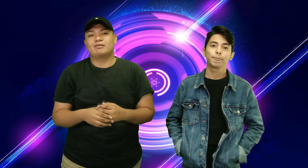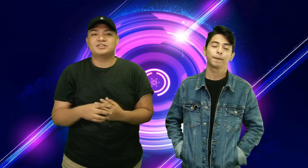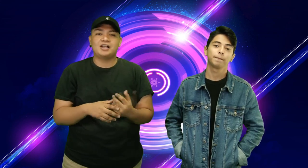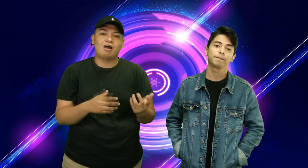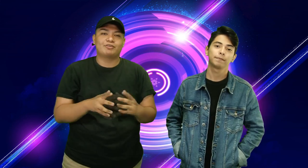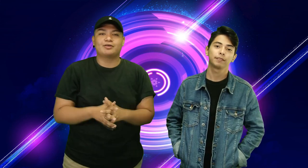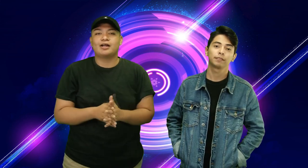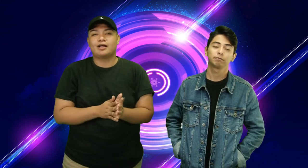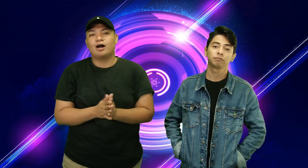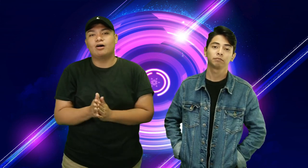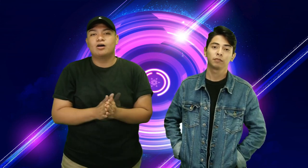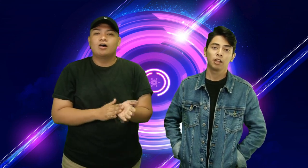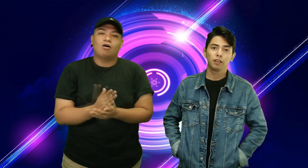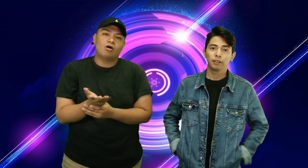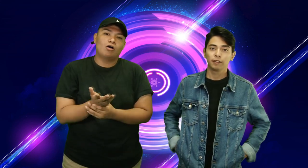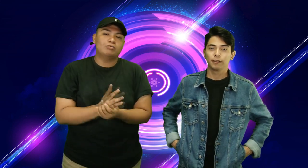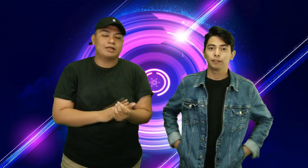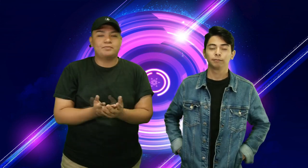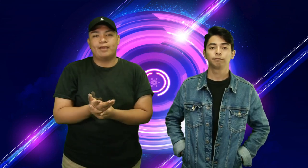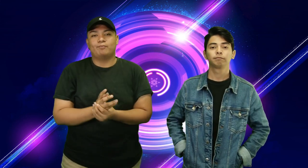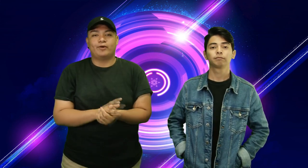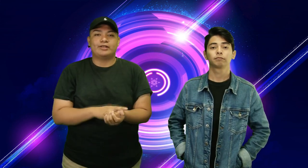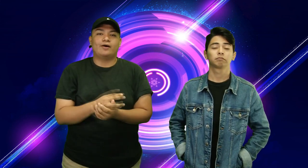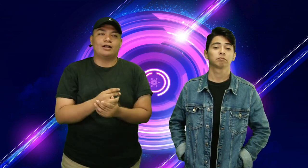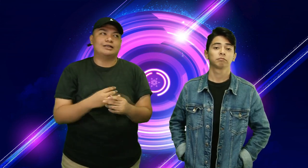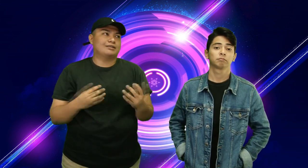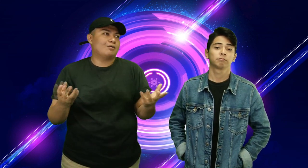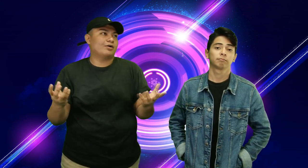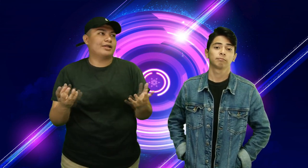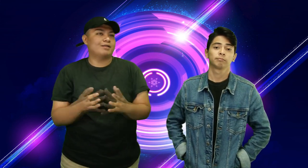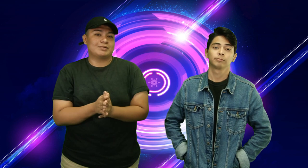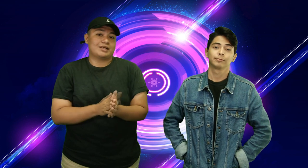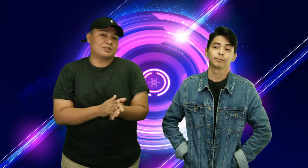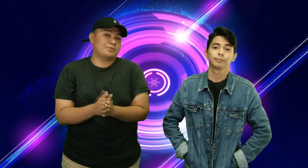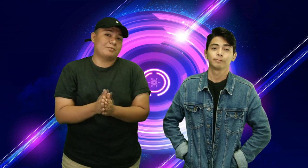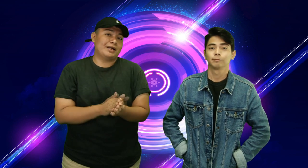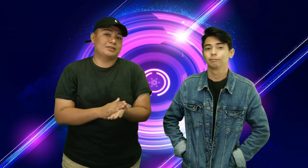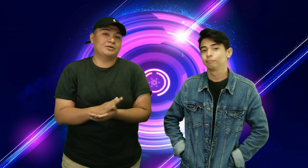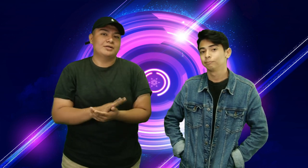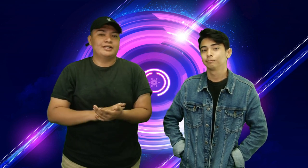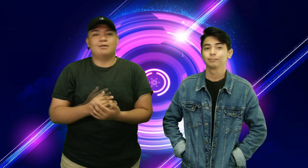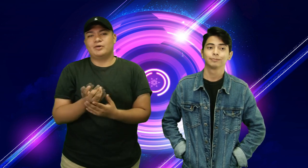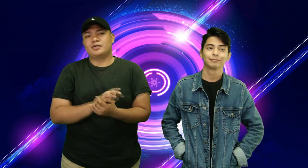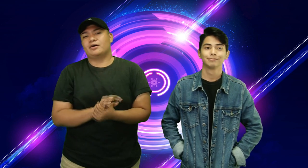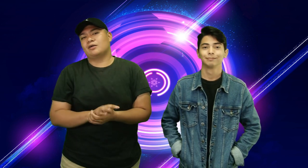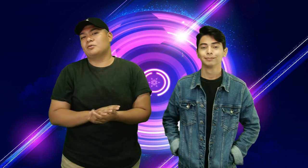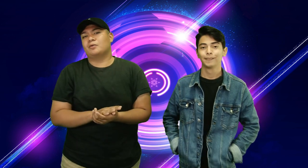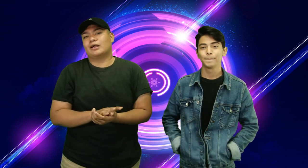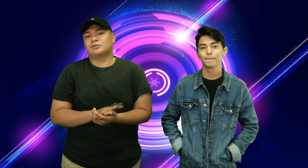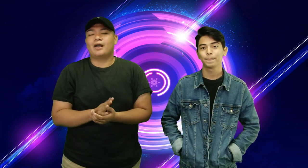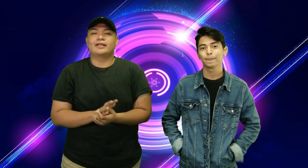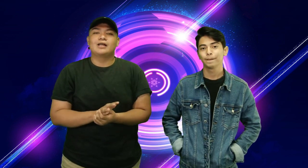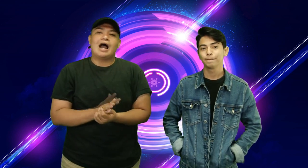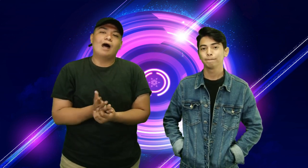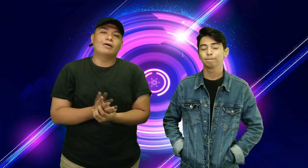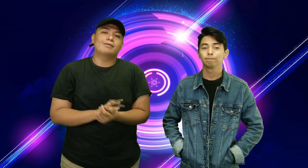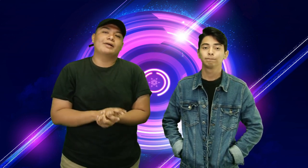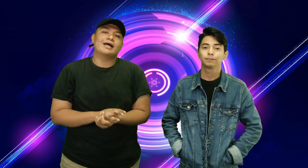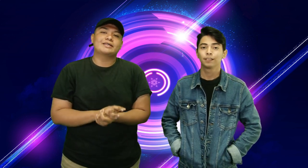enfilado tratado o también puede llevarla sabemos que el pasaje súper barato y la puede quedar algún lugar thuan y aunque para eso